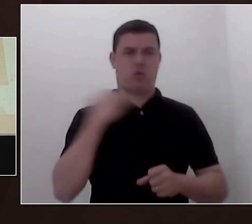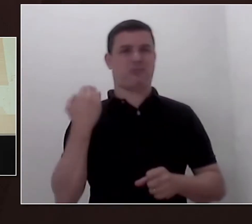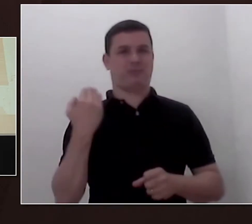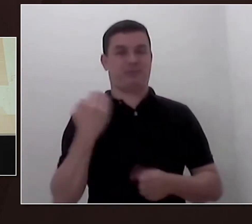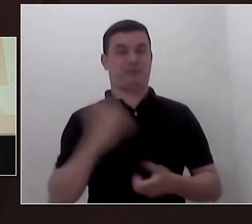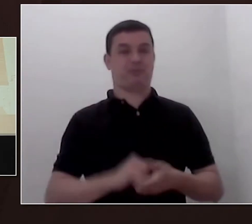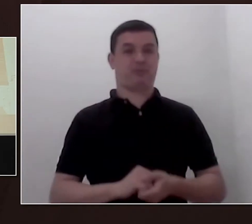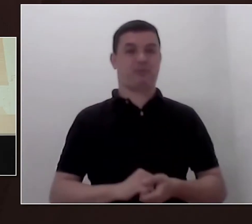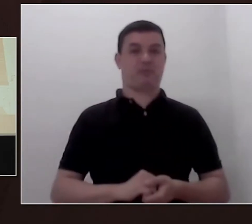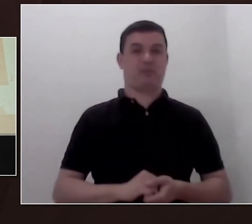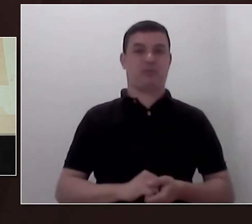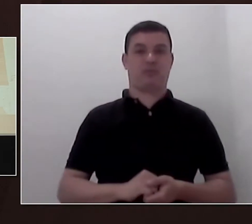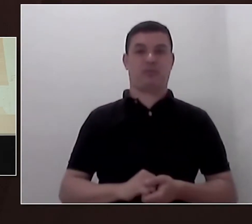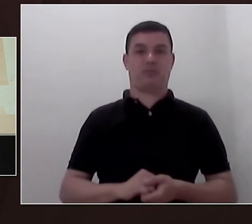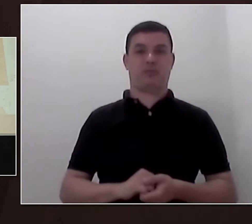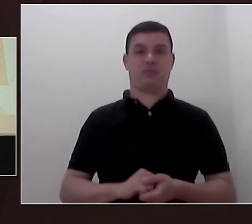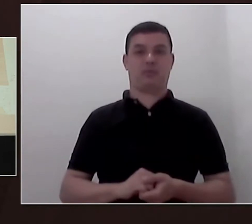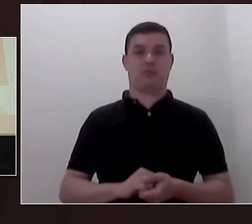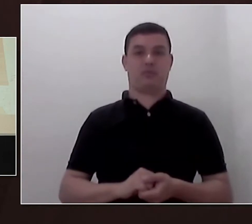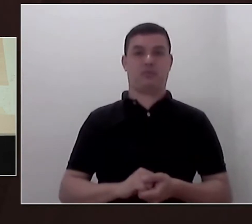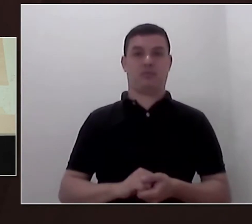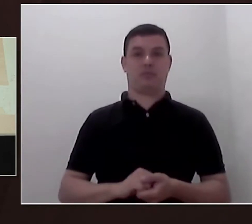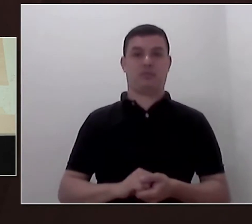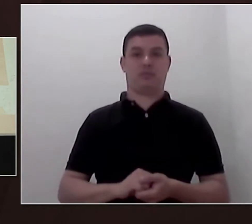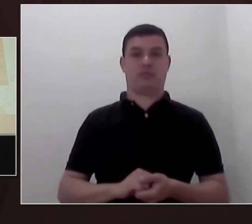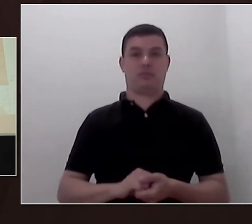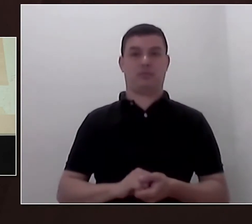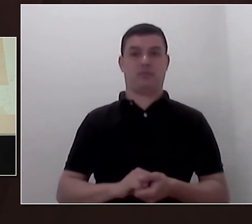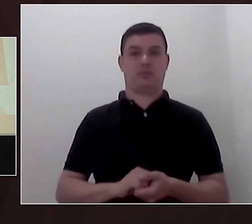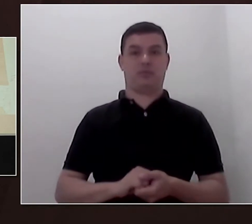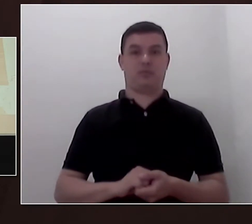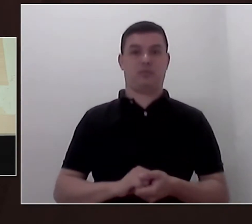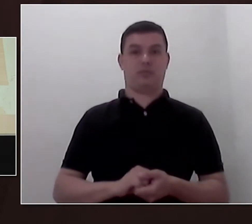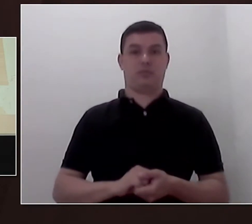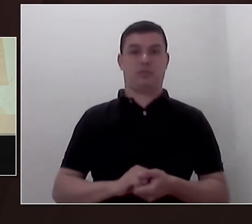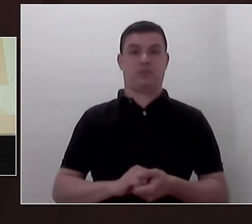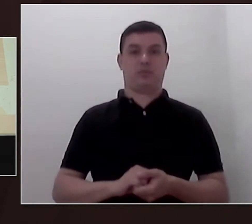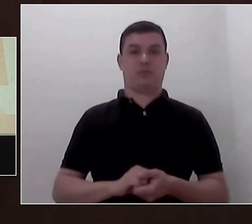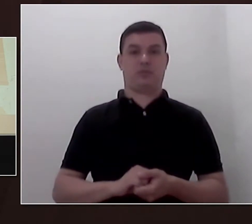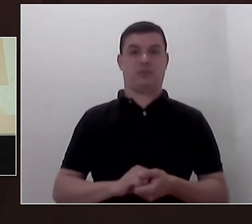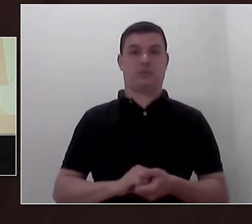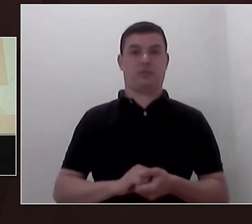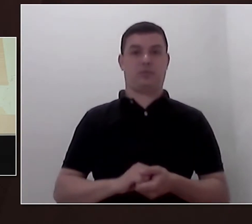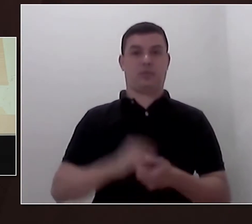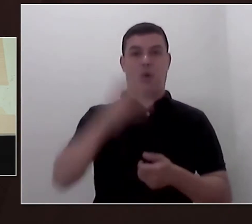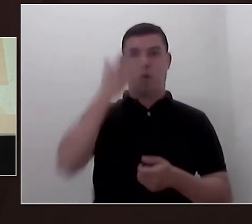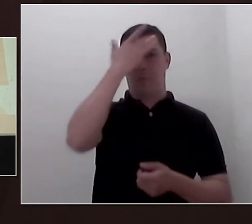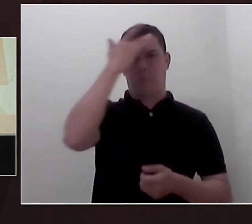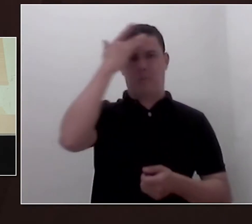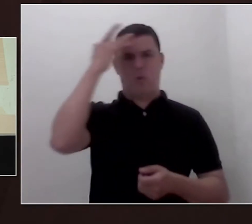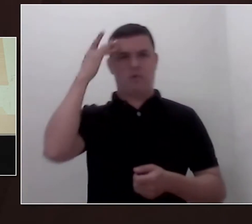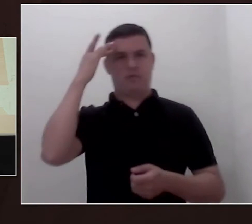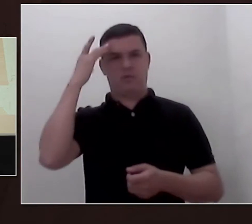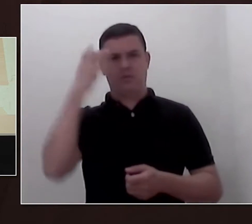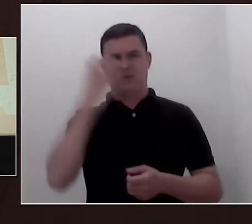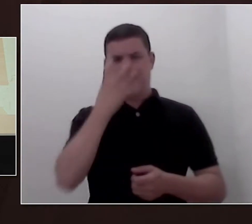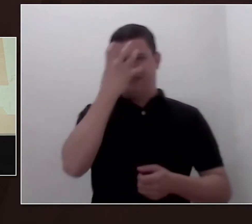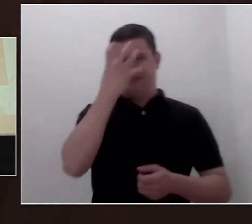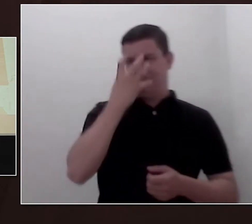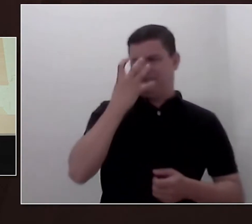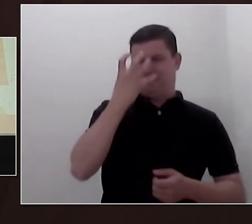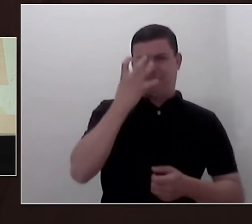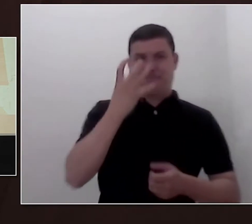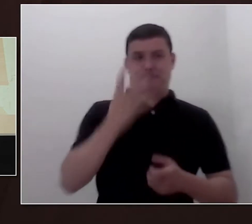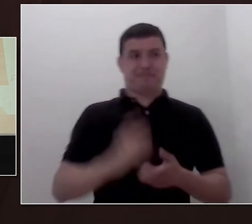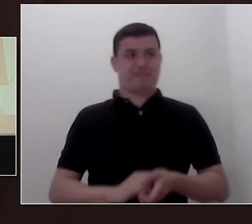Trácia. Sob o domínio de tal imperador, a fúria do povo foi desenfreada